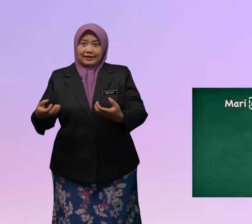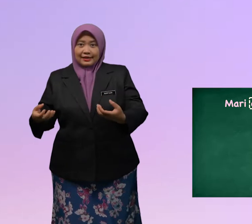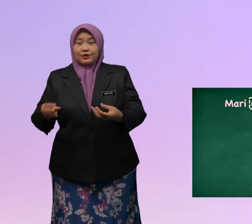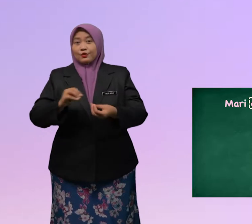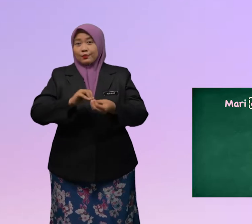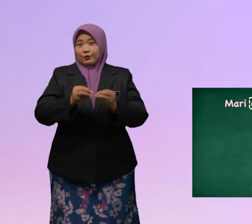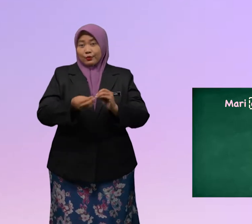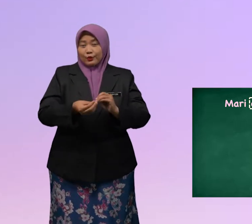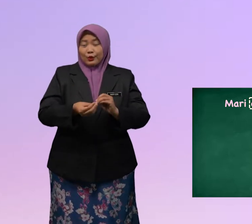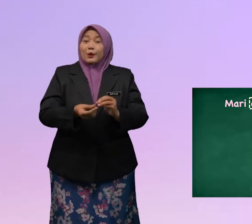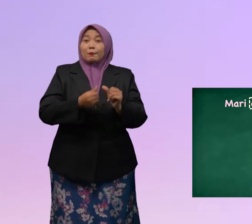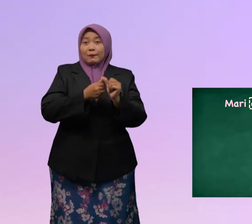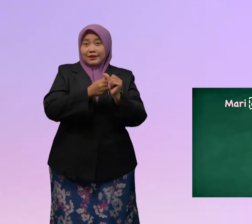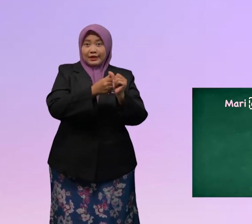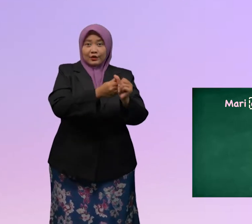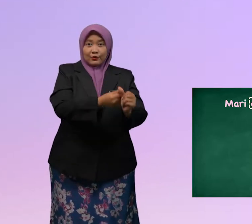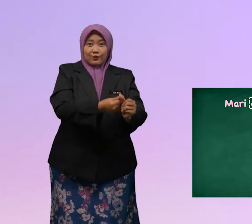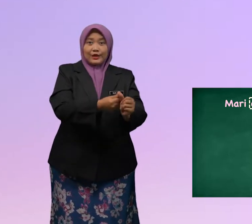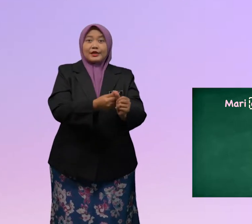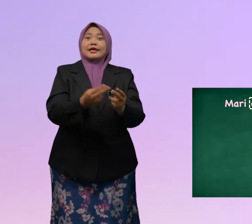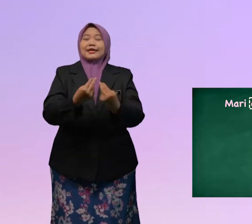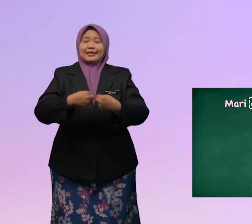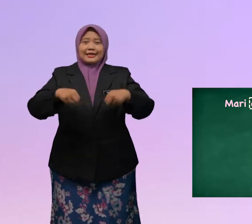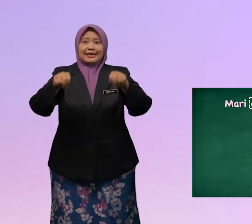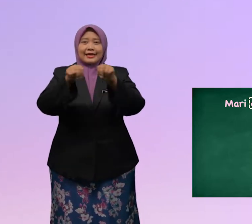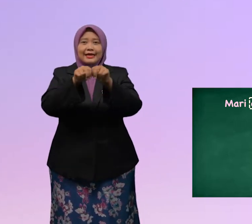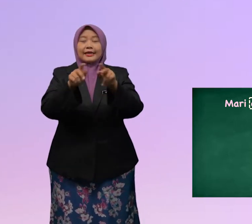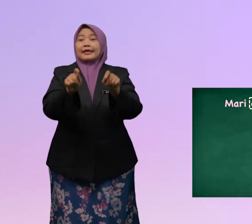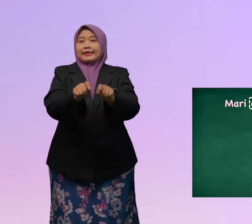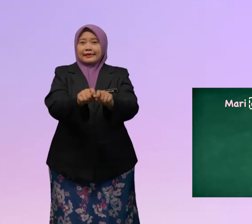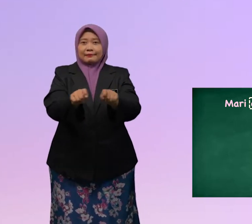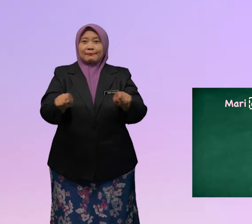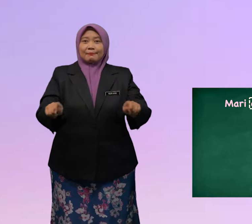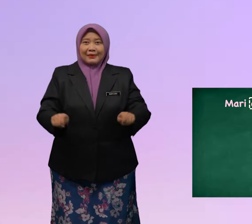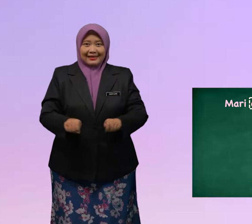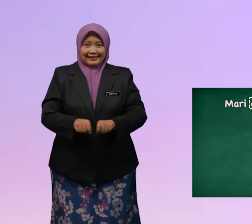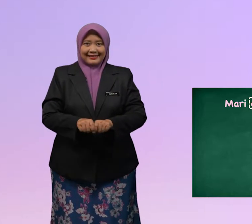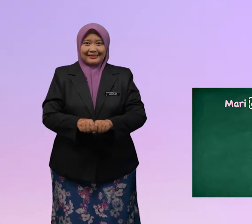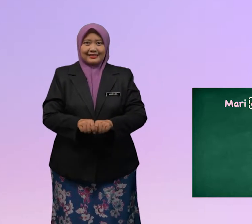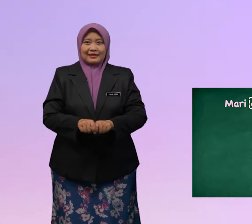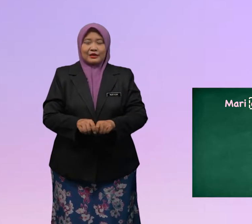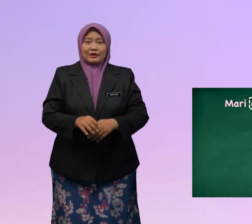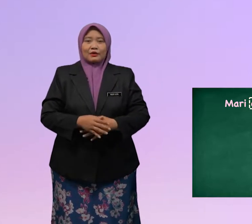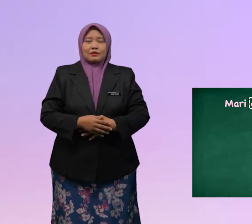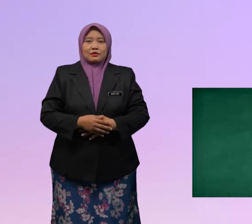cerakinkan nombor mengikut nilai tempat.